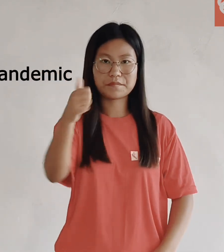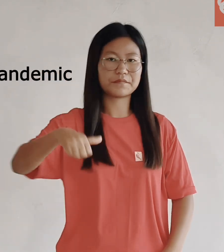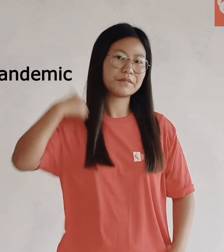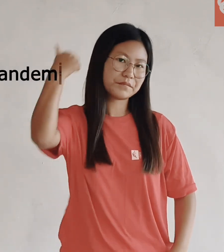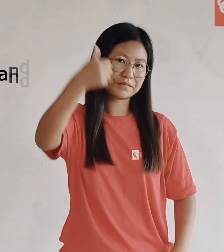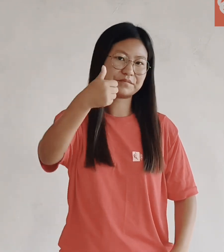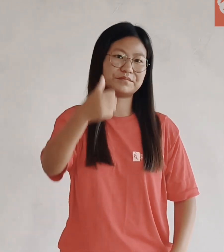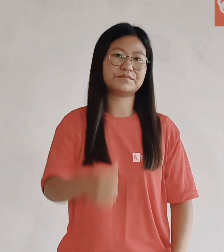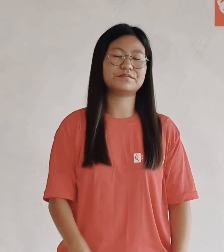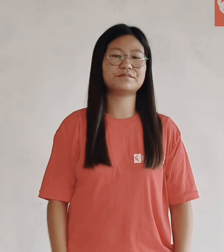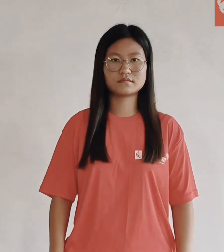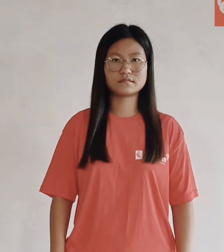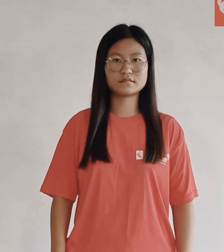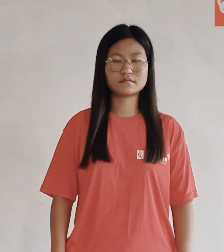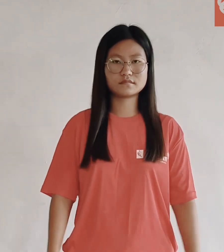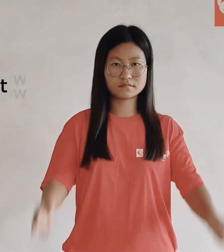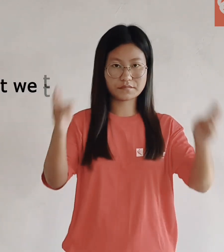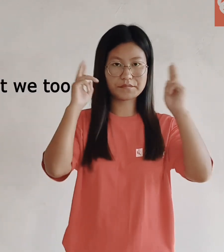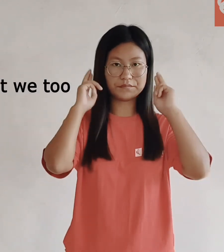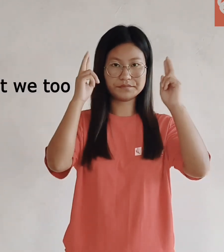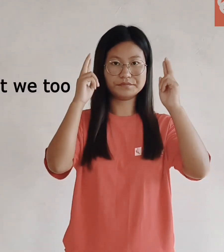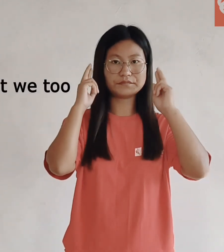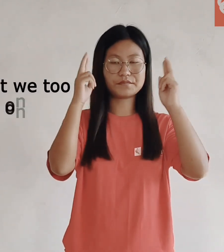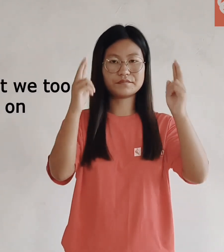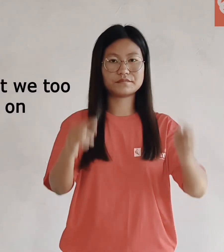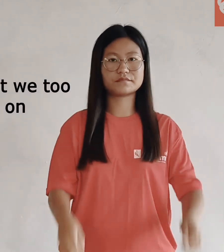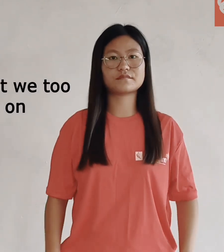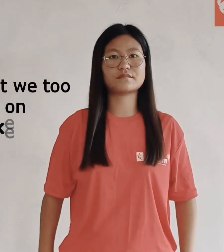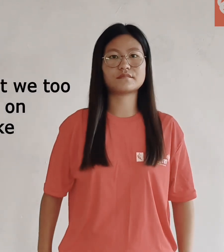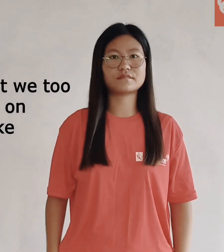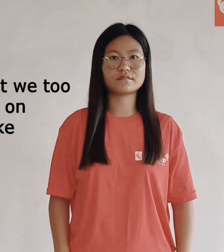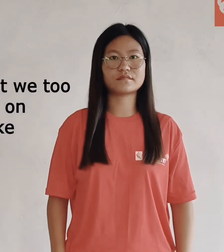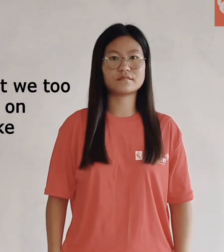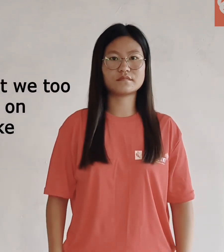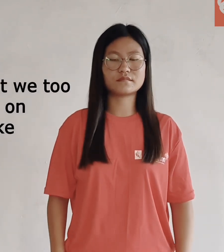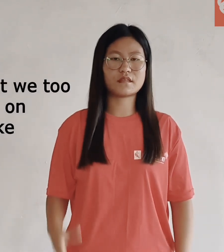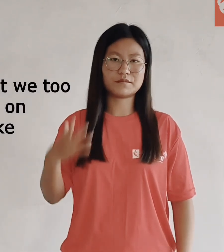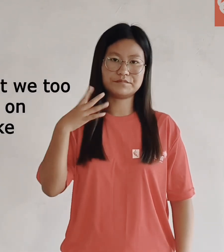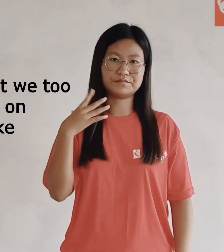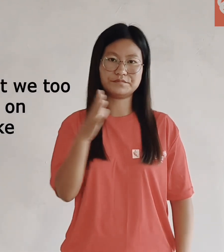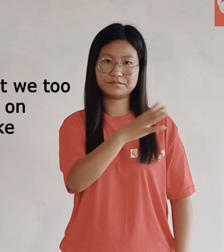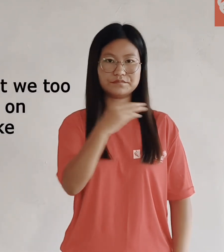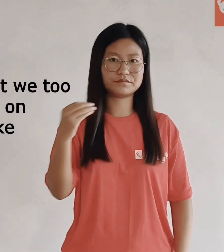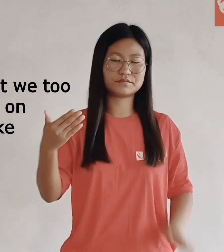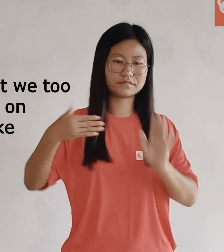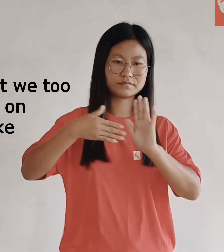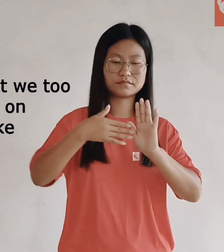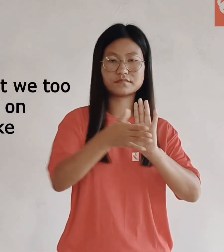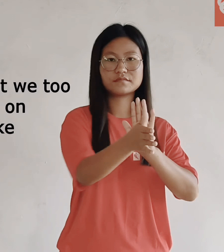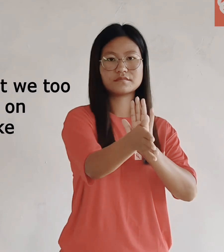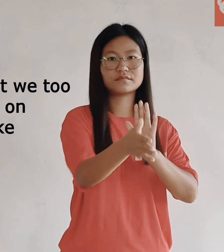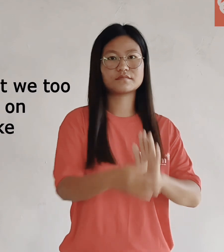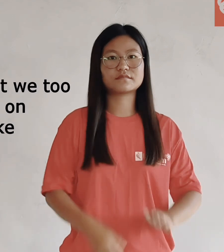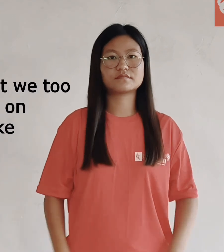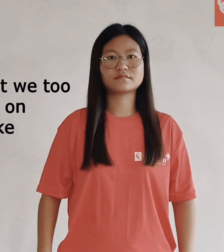hi sak hi ji hi ingai tu a itunung umdi dan i doyo chu a hi